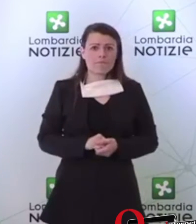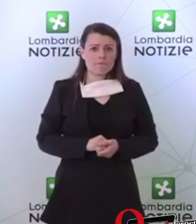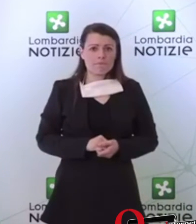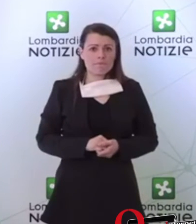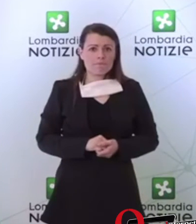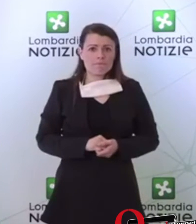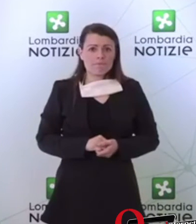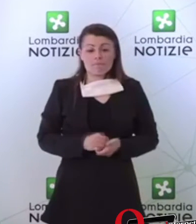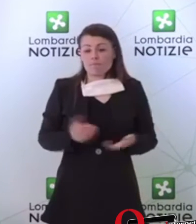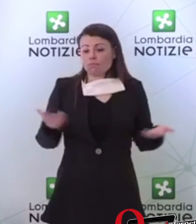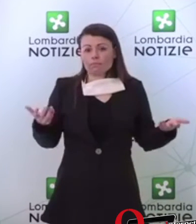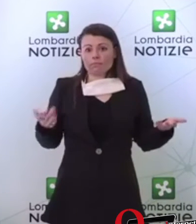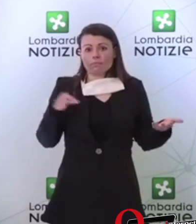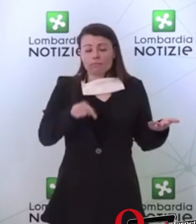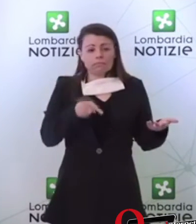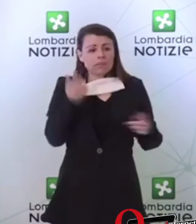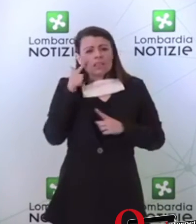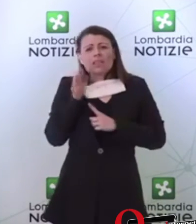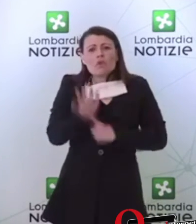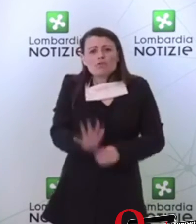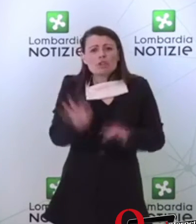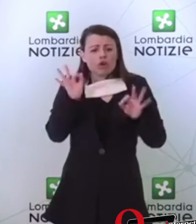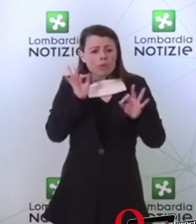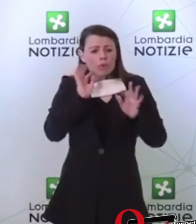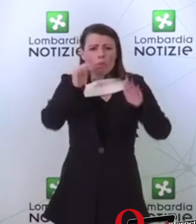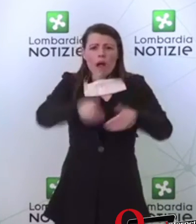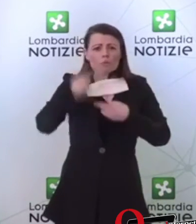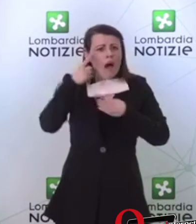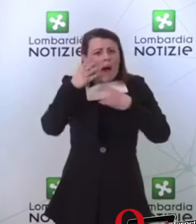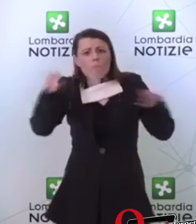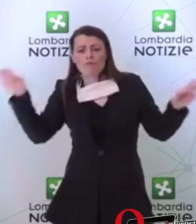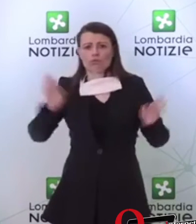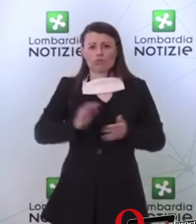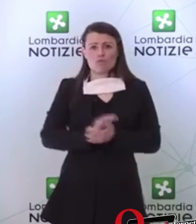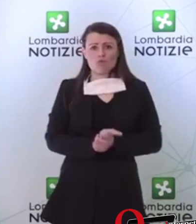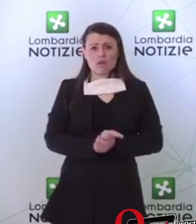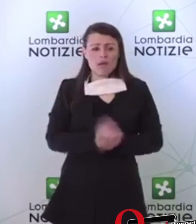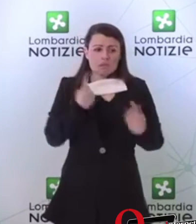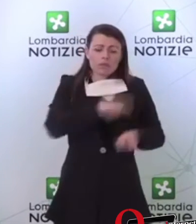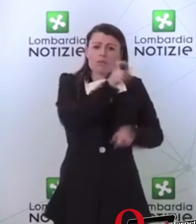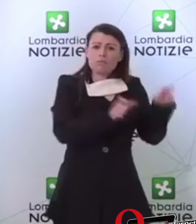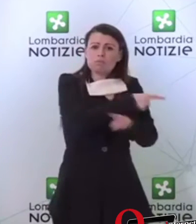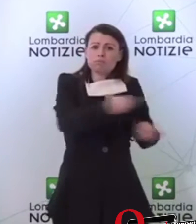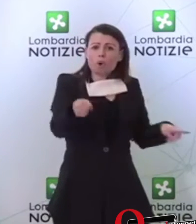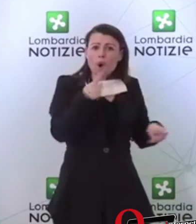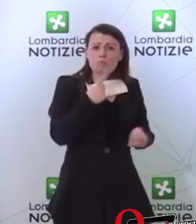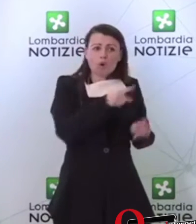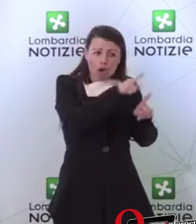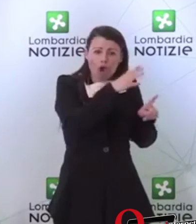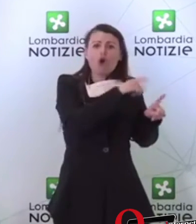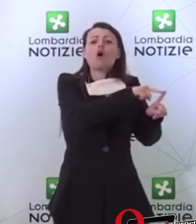di grande apertura, che sia il popolo ceco che il